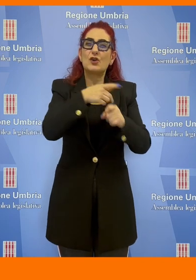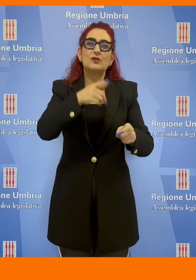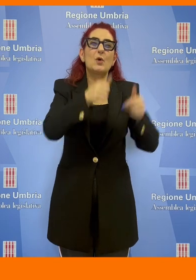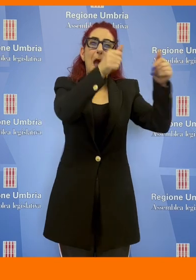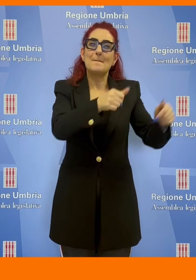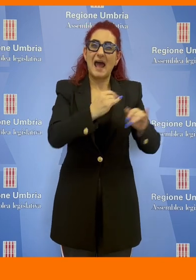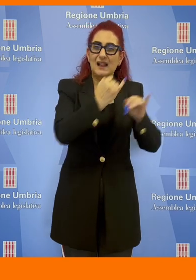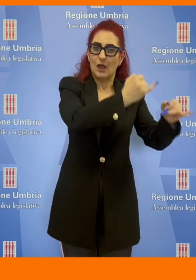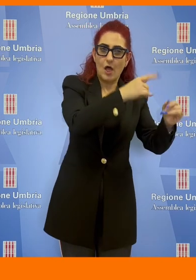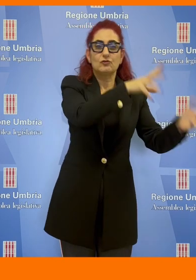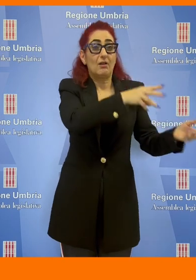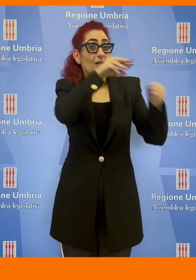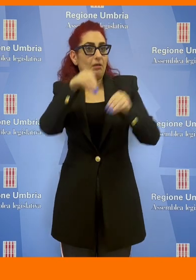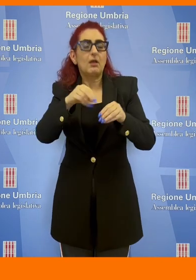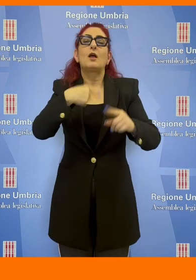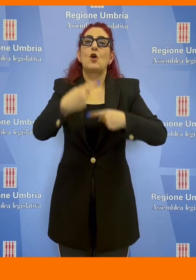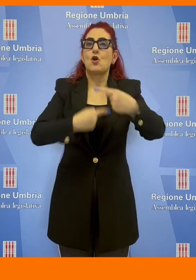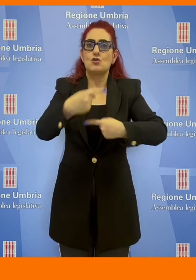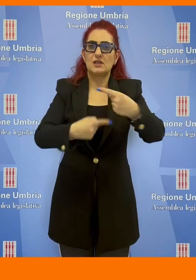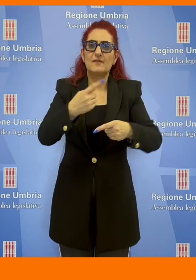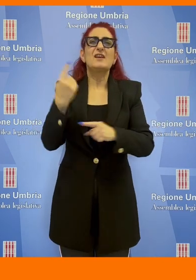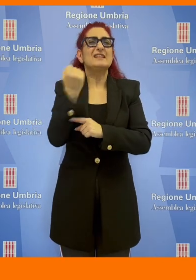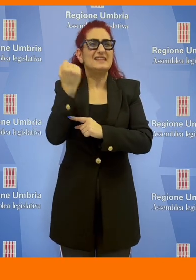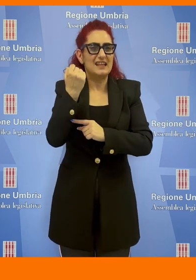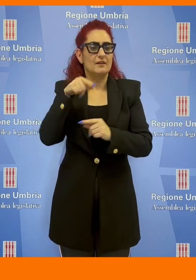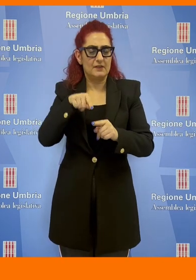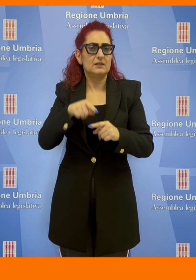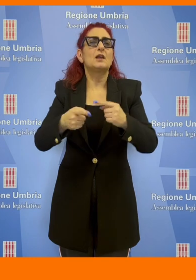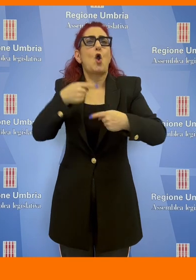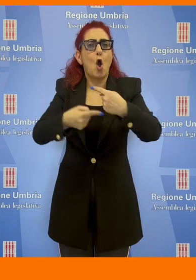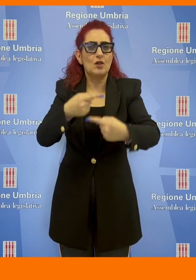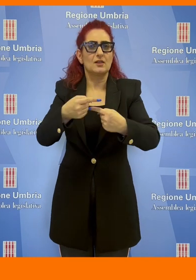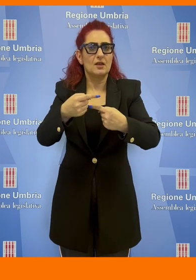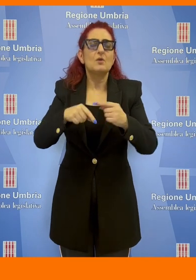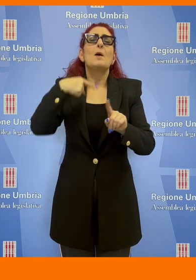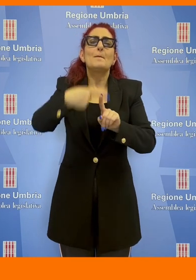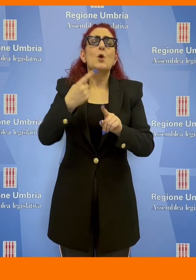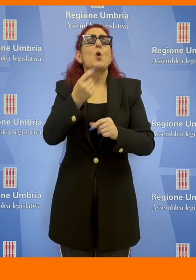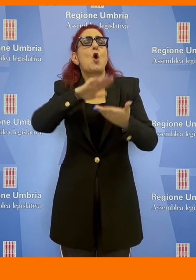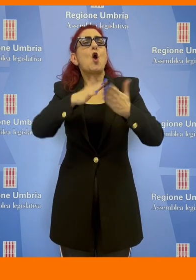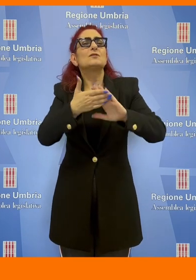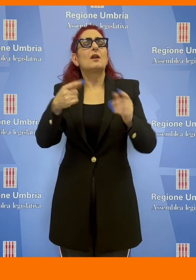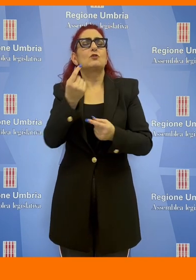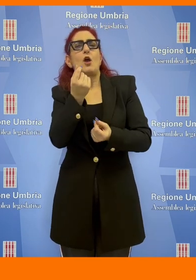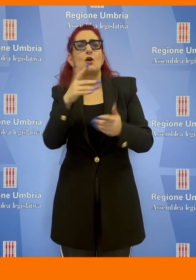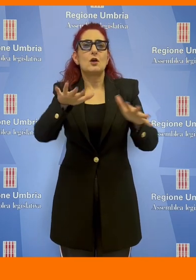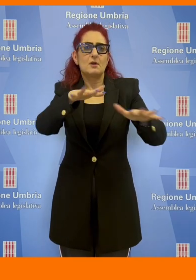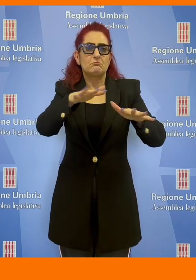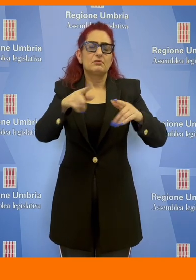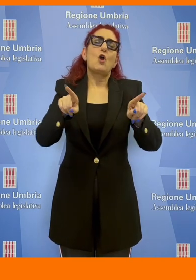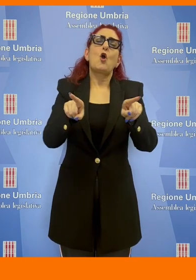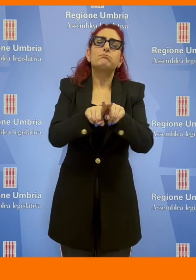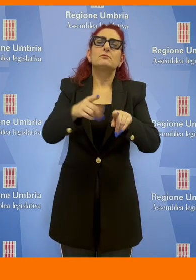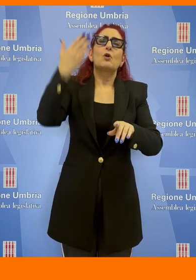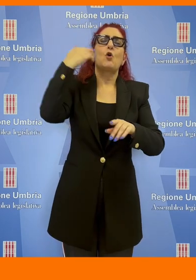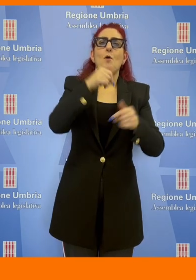impiegati dall'appaltatore uscente nella prestazione dei servizi oggetto di appalto a condizioni economiche e normative almeno equivalenti